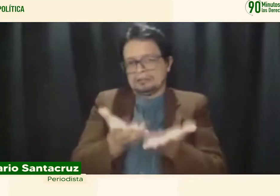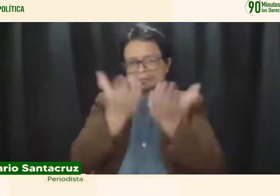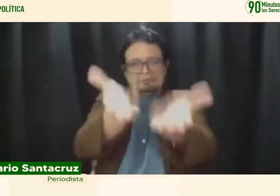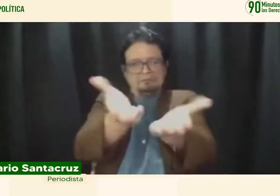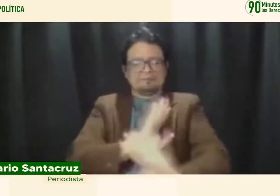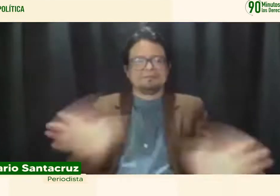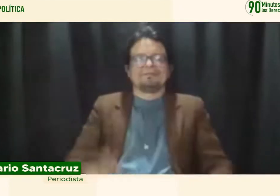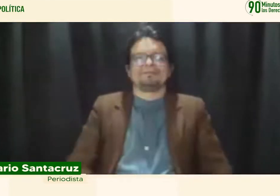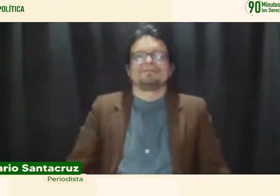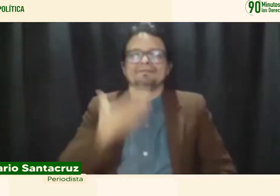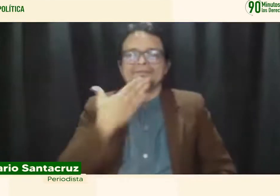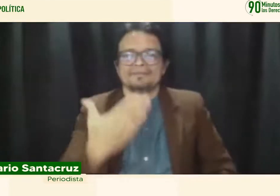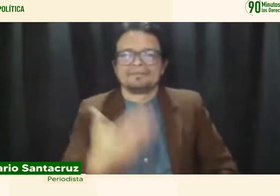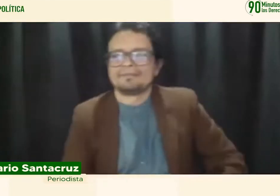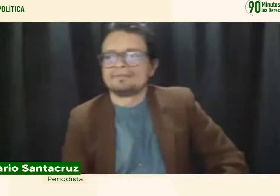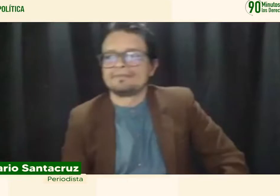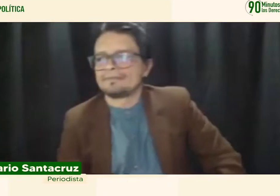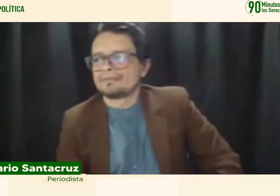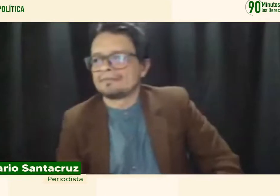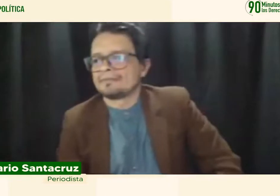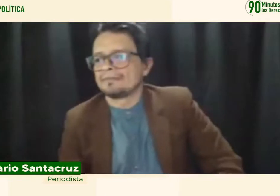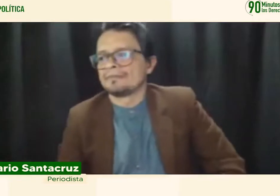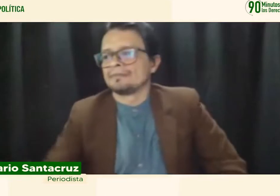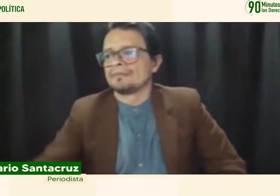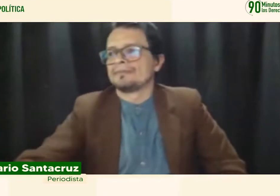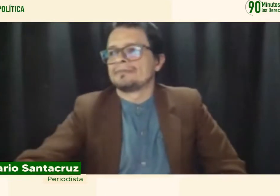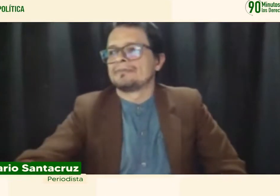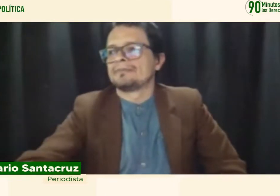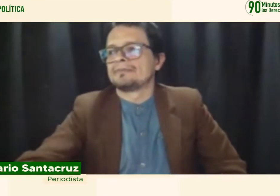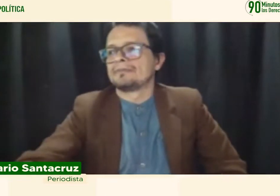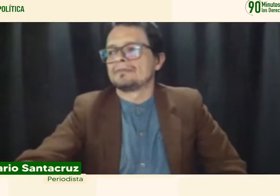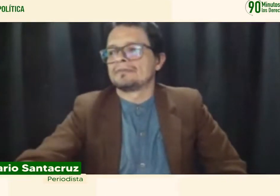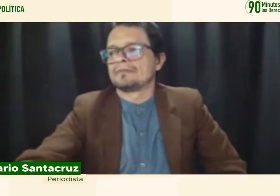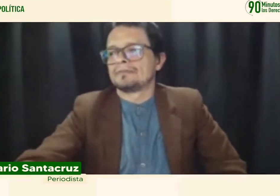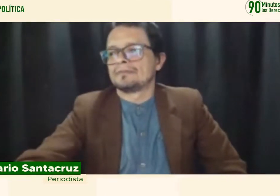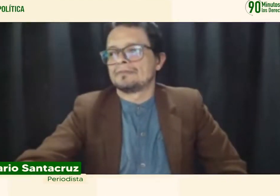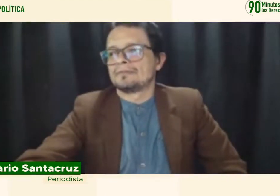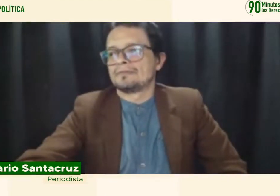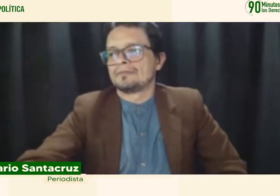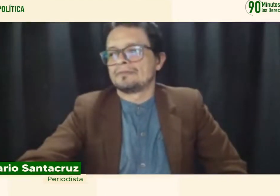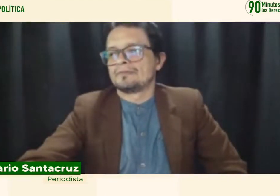no menciona nada al respecto pero si será para otro tema que conversaremos más adelante por favor